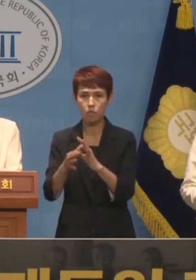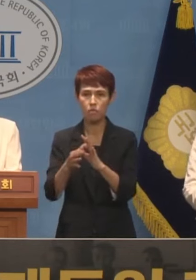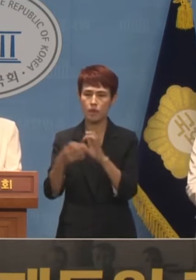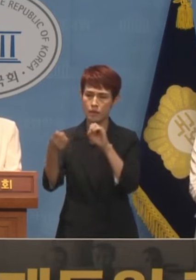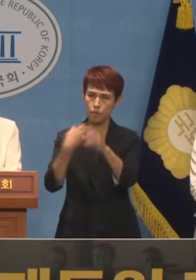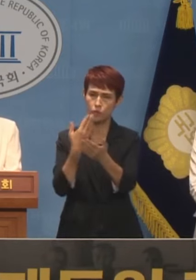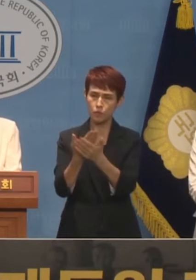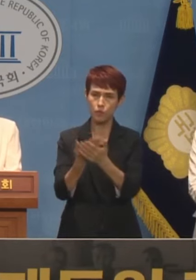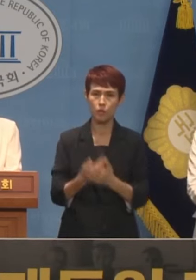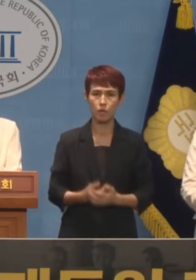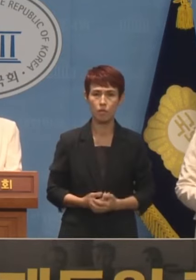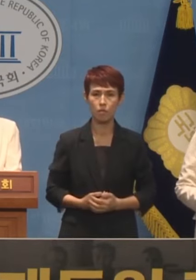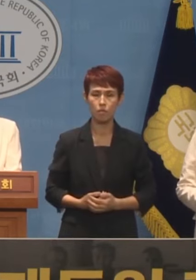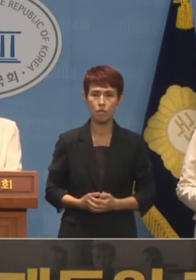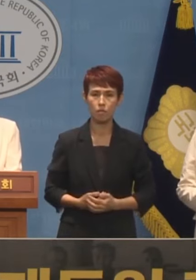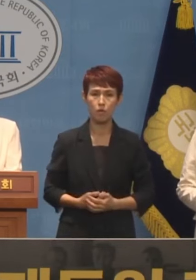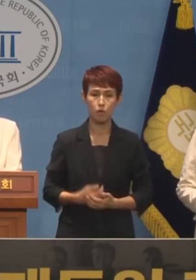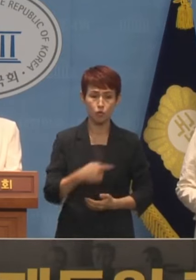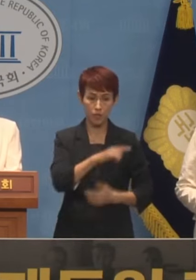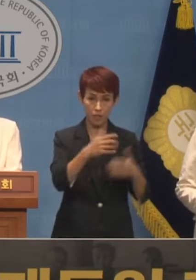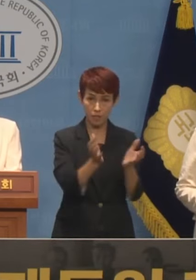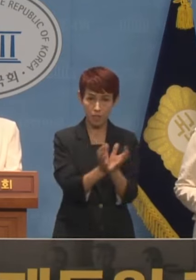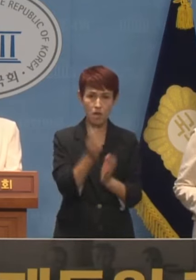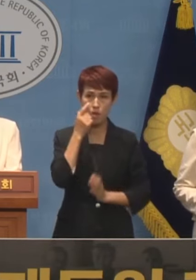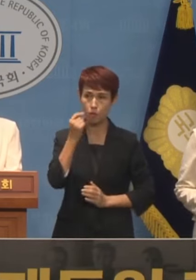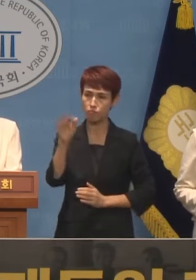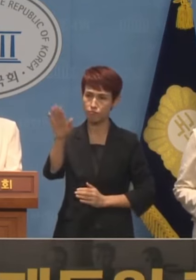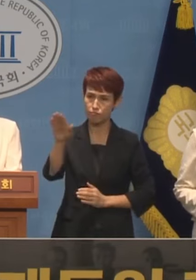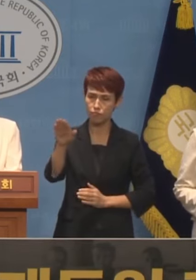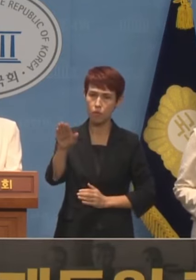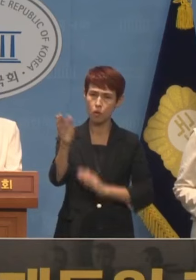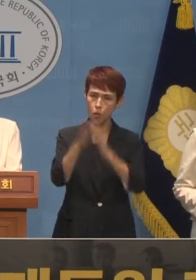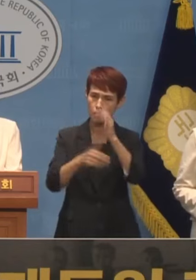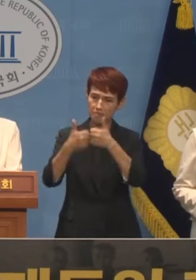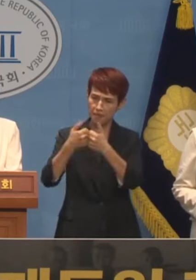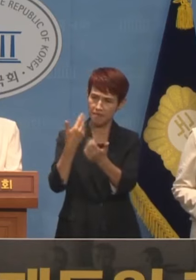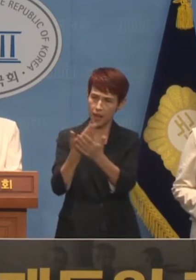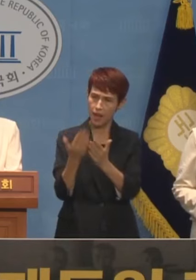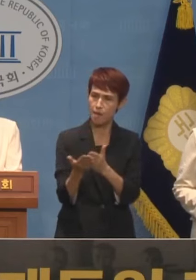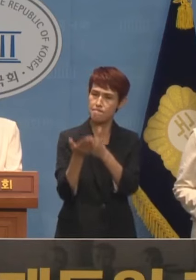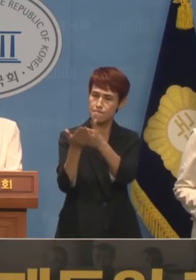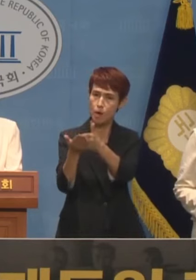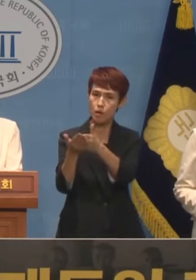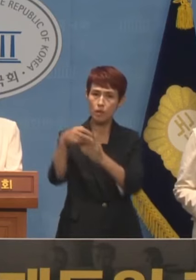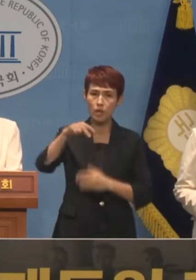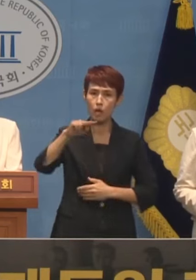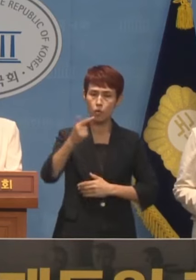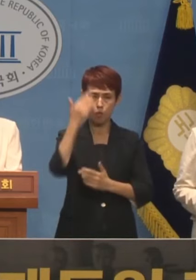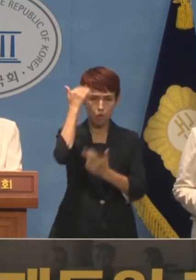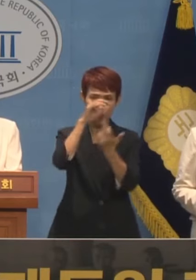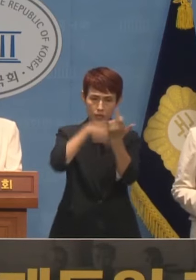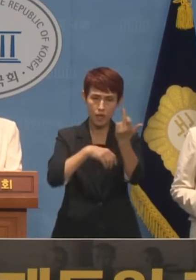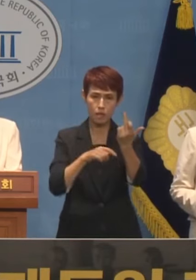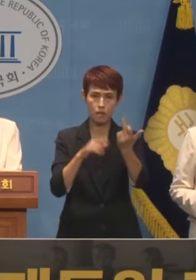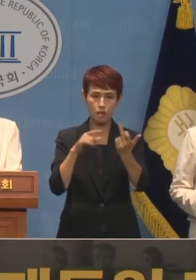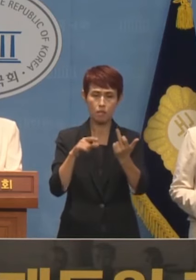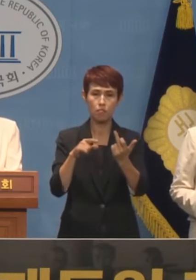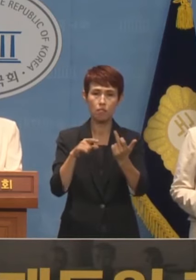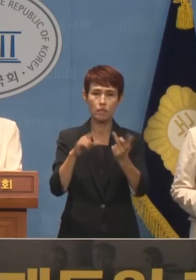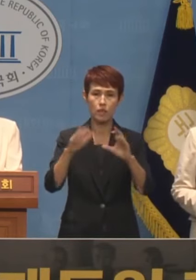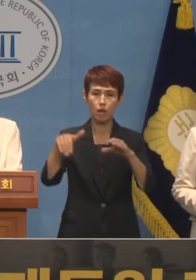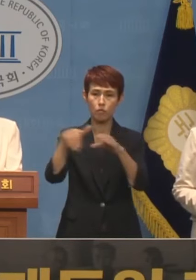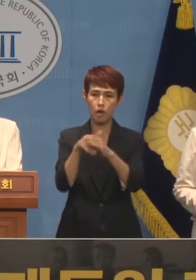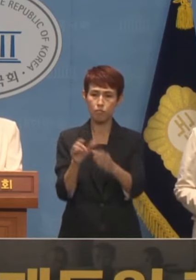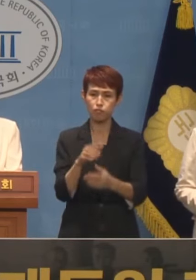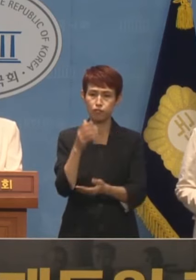것입니다 방 1단은 일본 당국의 공식적인 면담을 요청하고 사도 강산 유네스코 등재와 관련하여